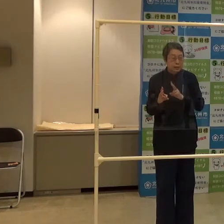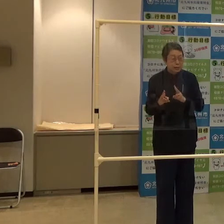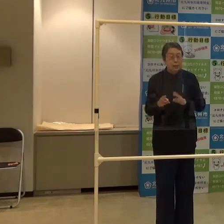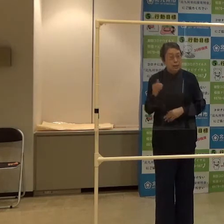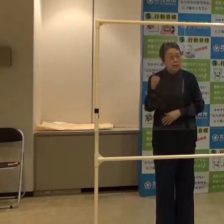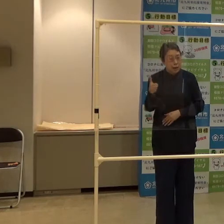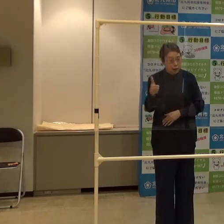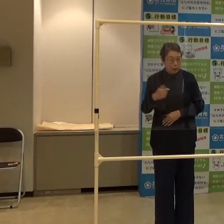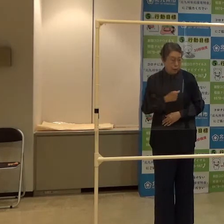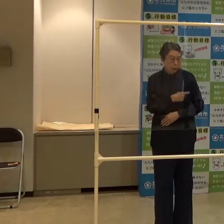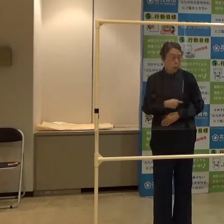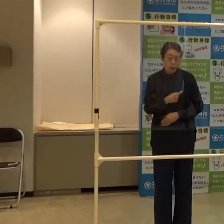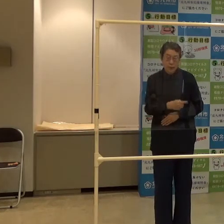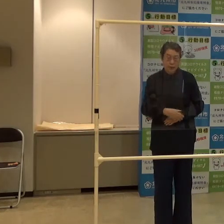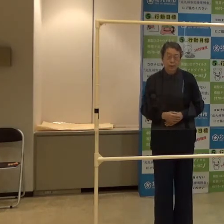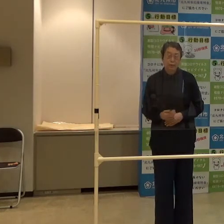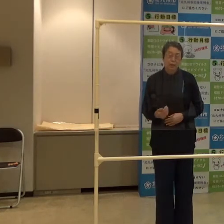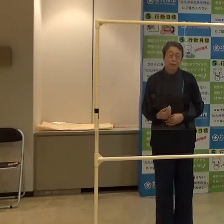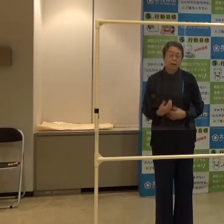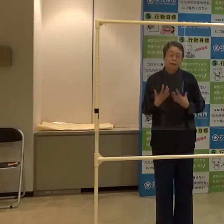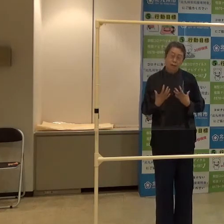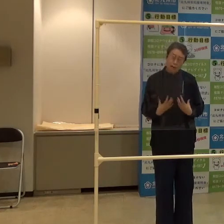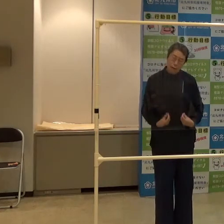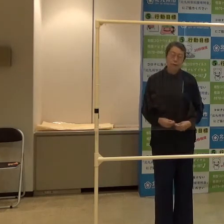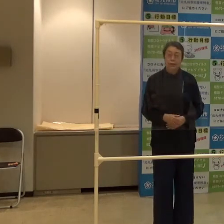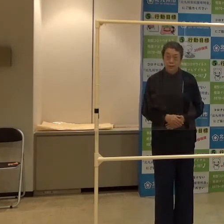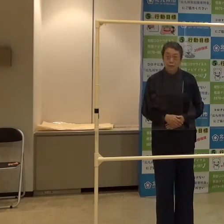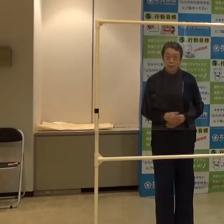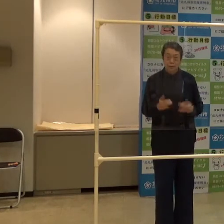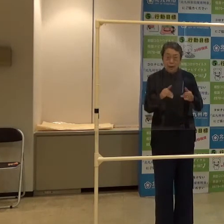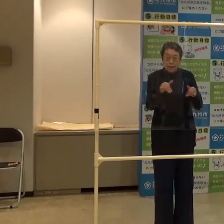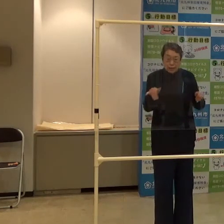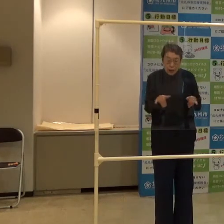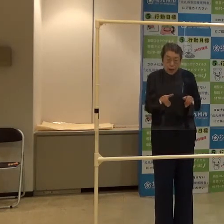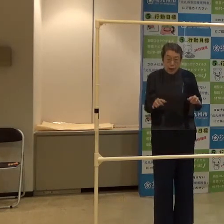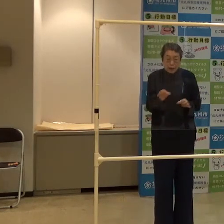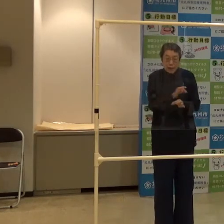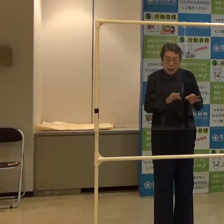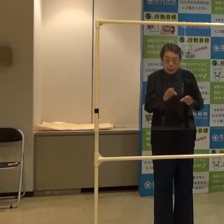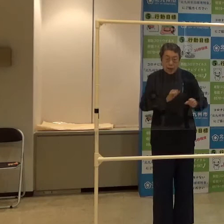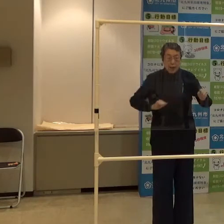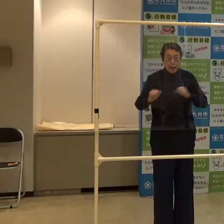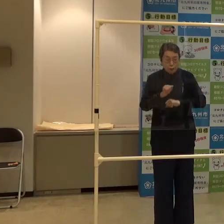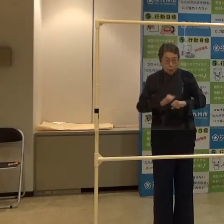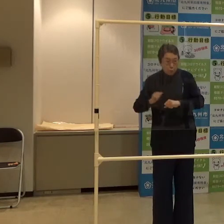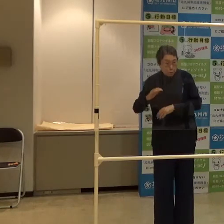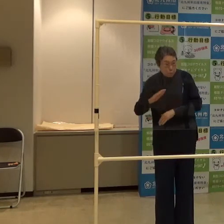して、何としてもこの社会経済活動の再開を成功させてですね、